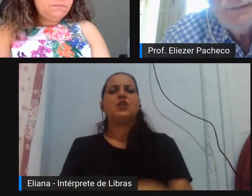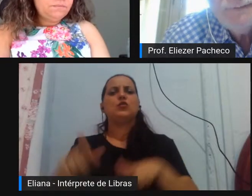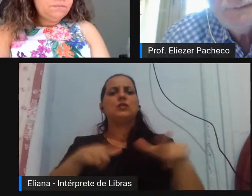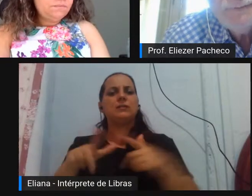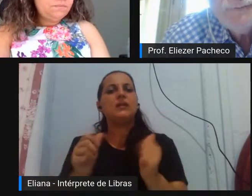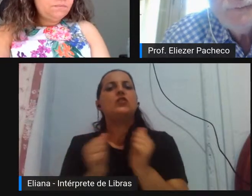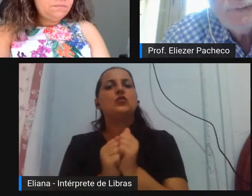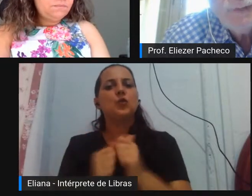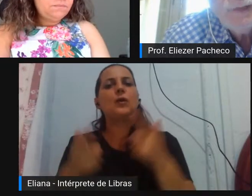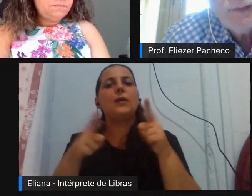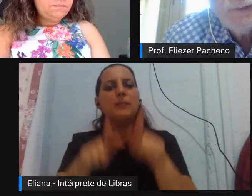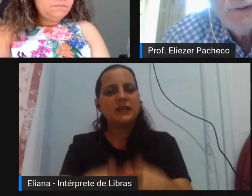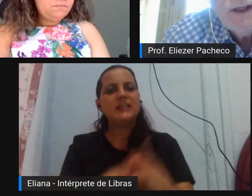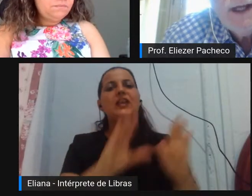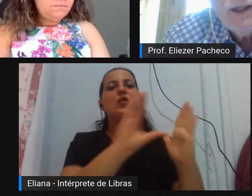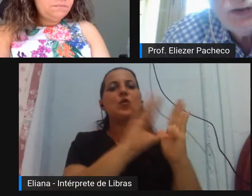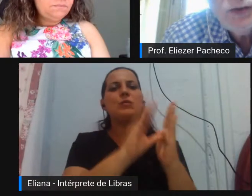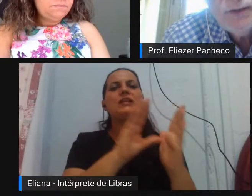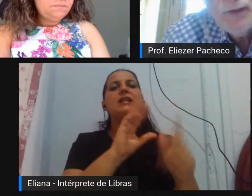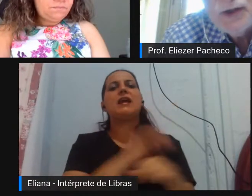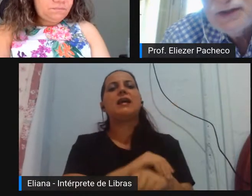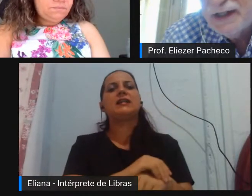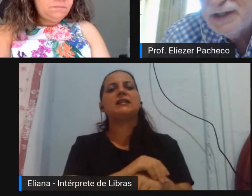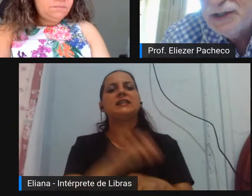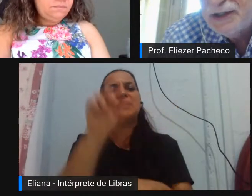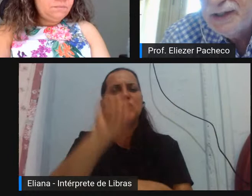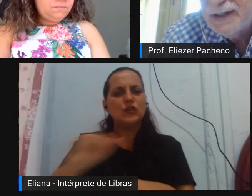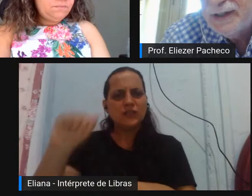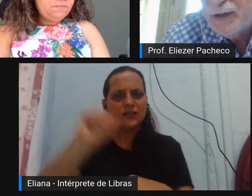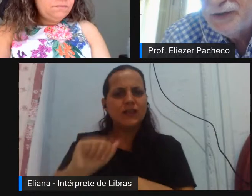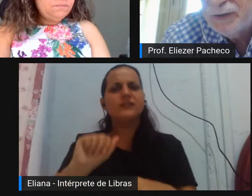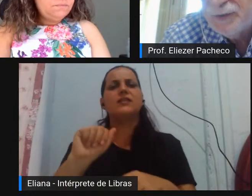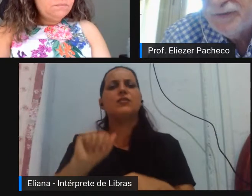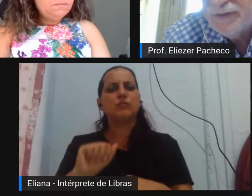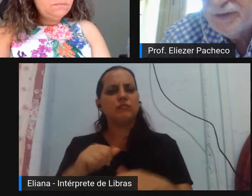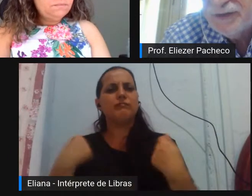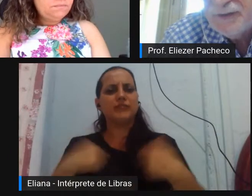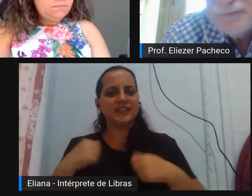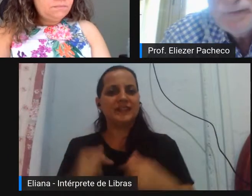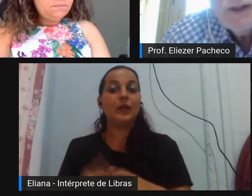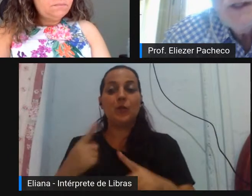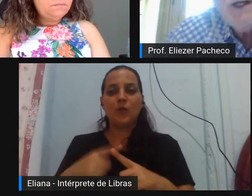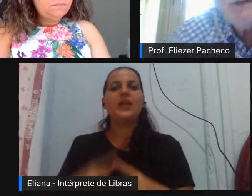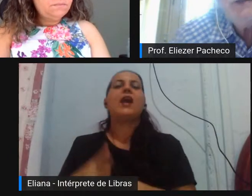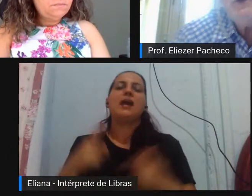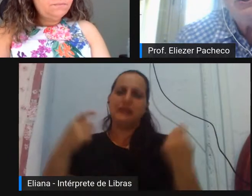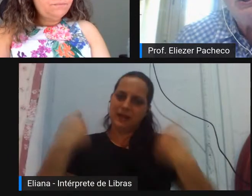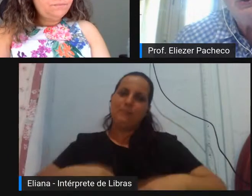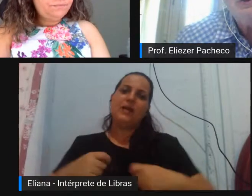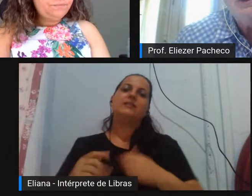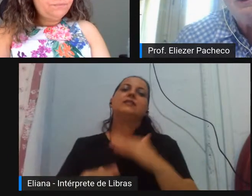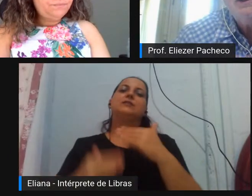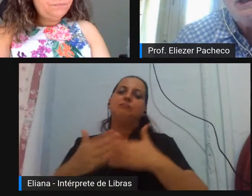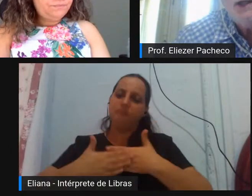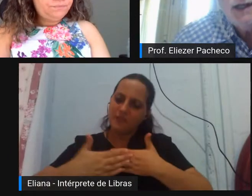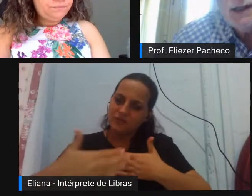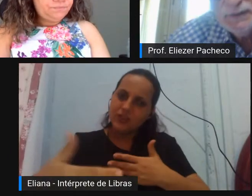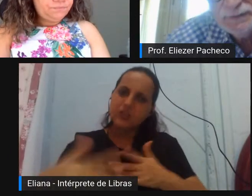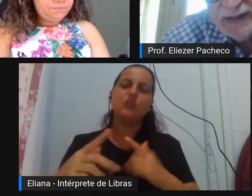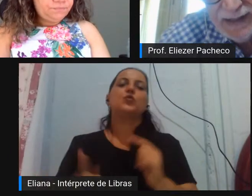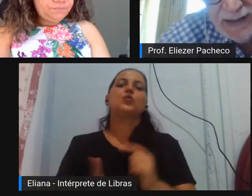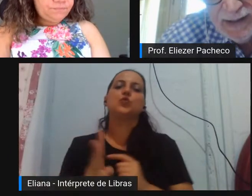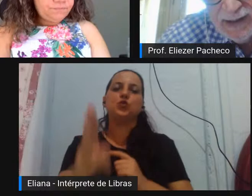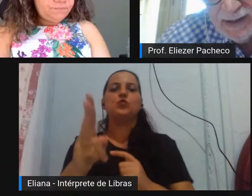comunitários. É isso que pode garantir a nossa sobrevivência. E, nesse sentido,